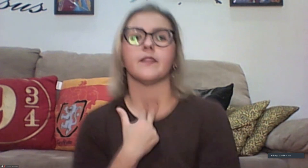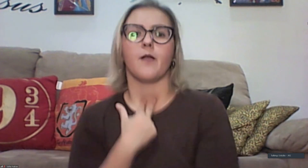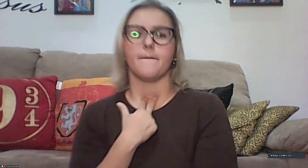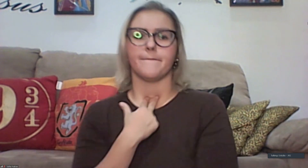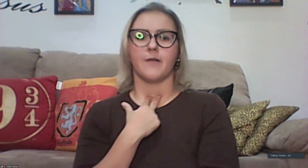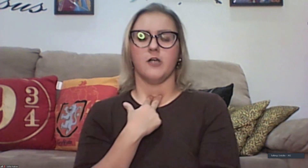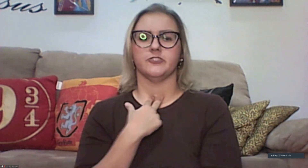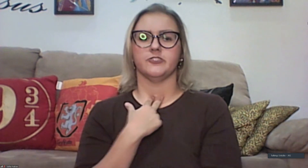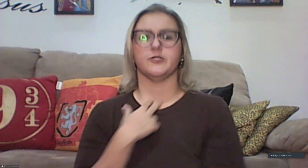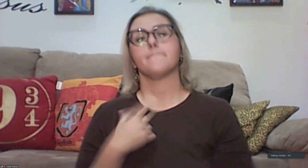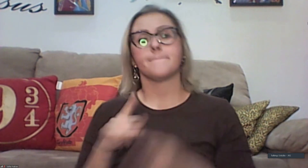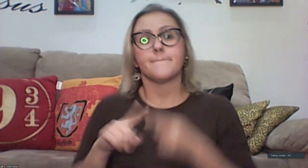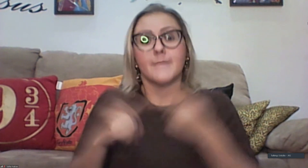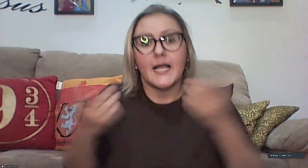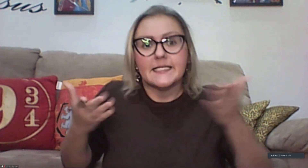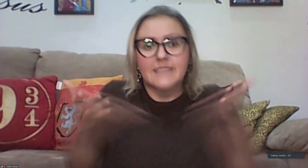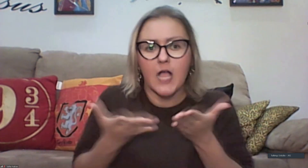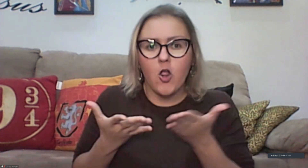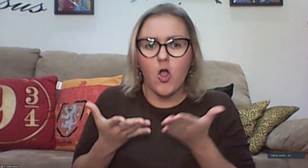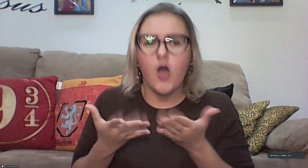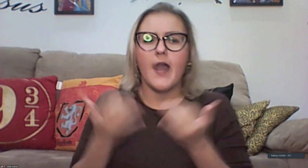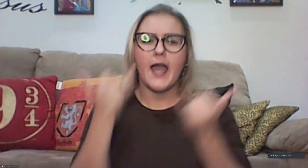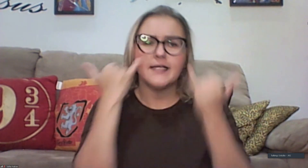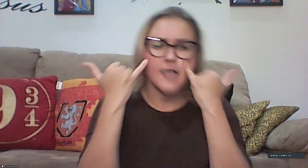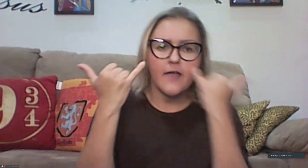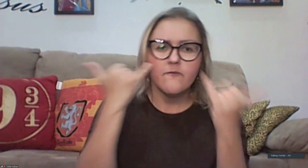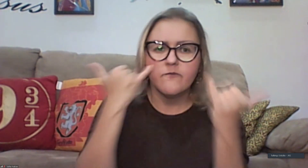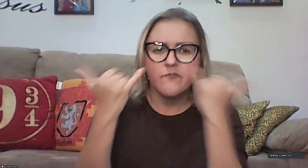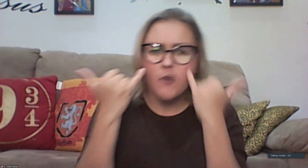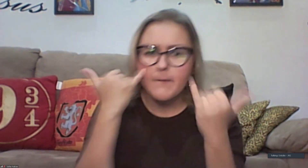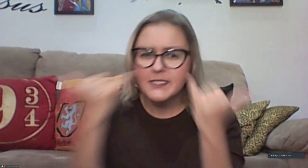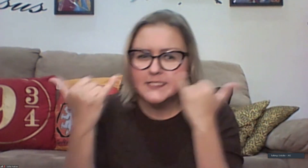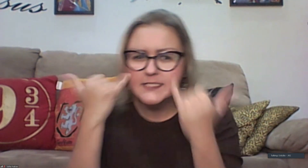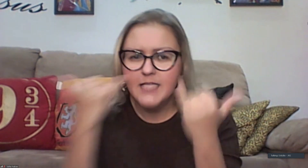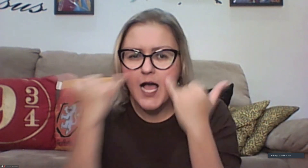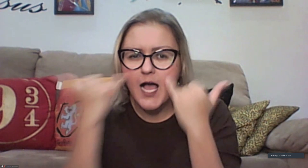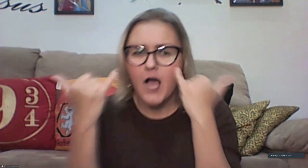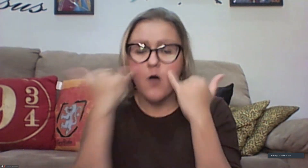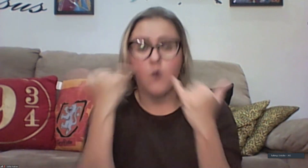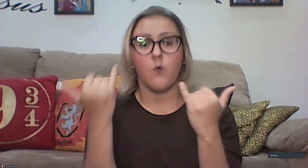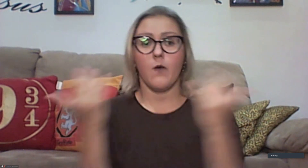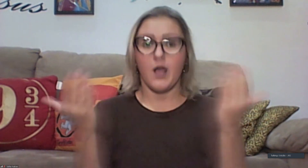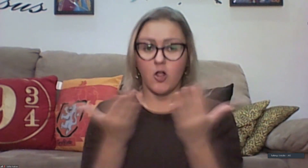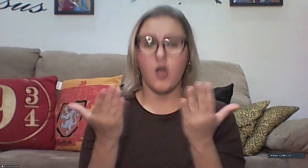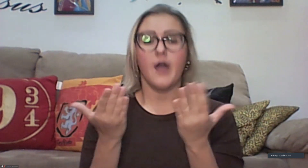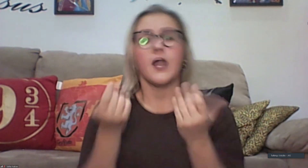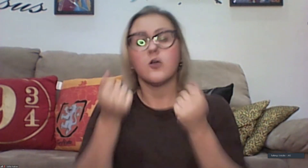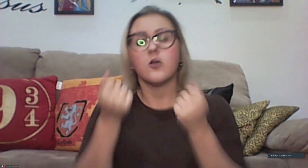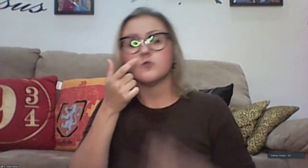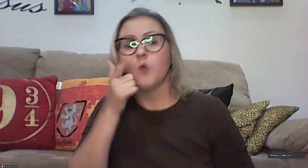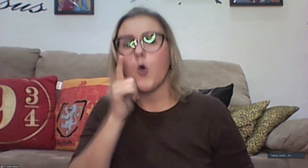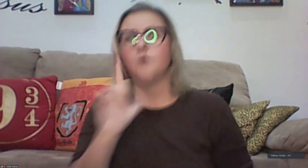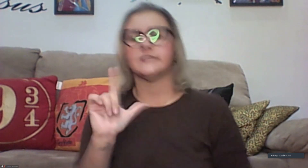que surdos sempre têm aí o não pode, não conseguem. Tem limite ao acesso